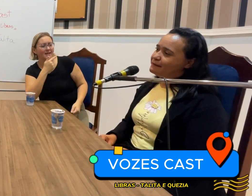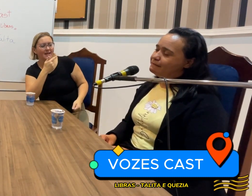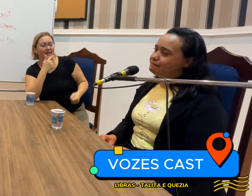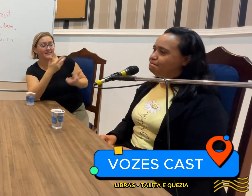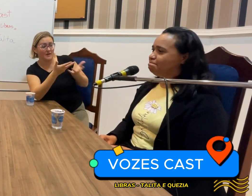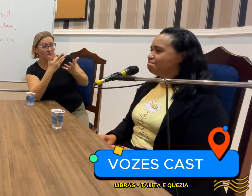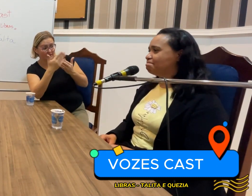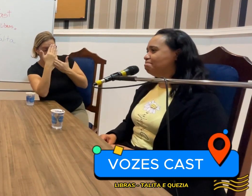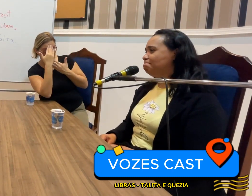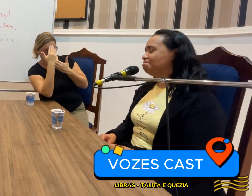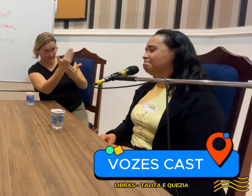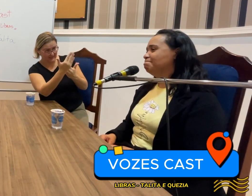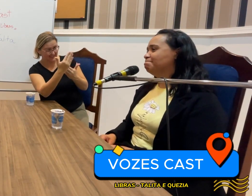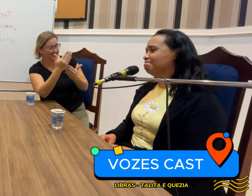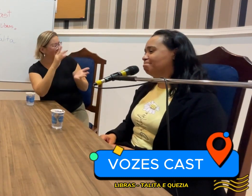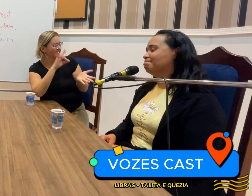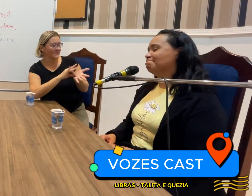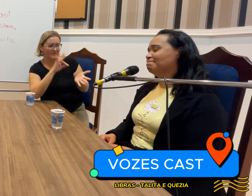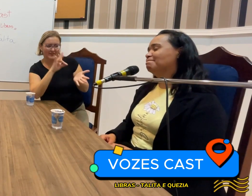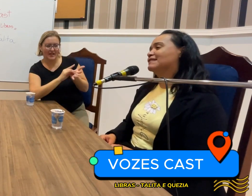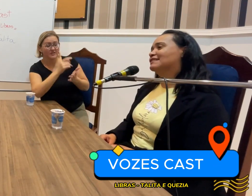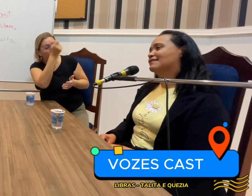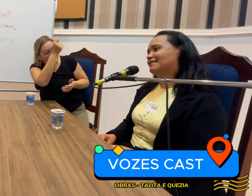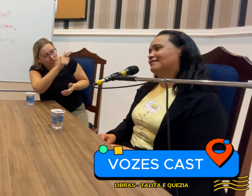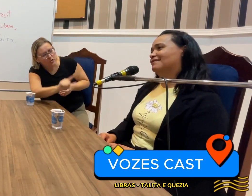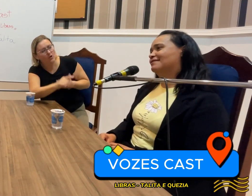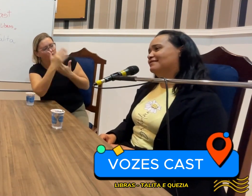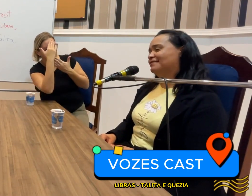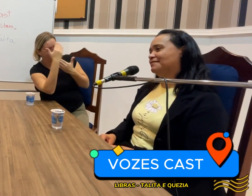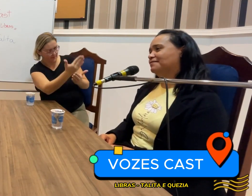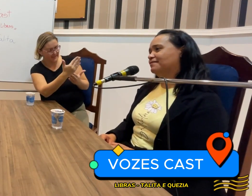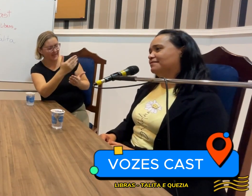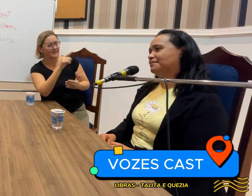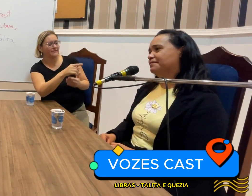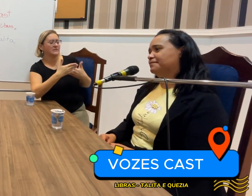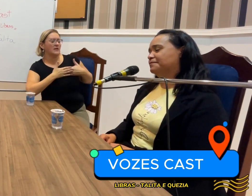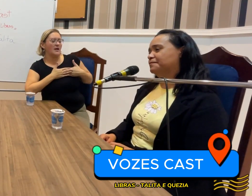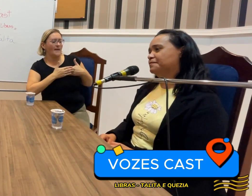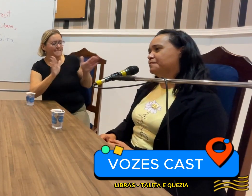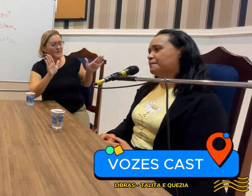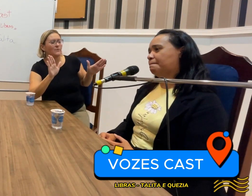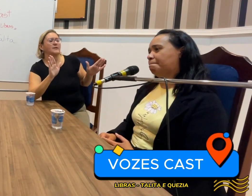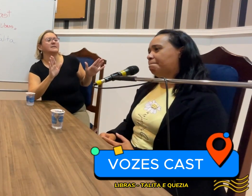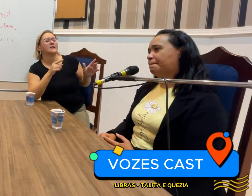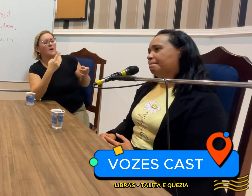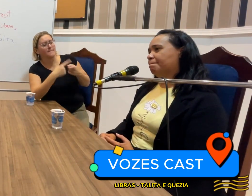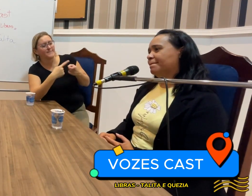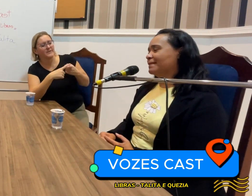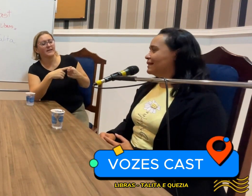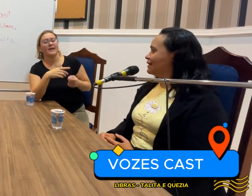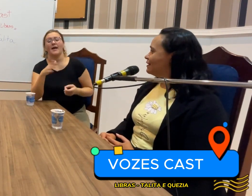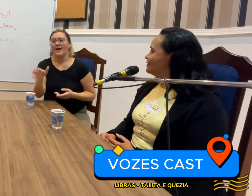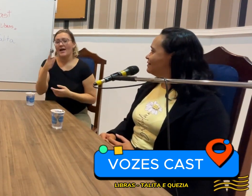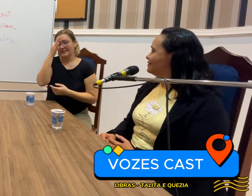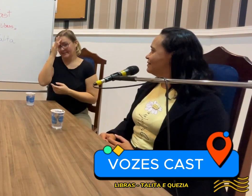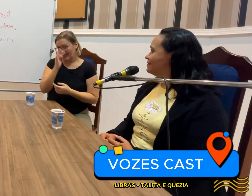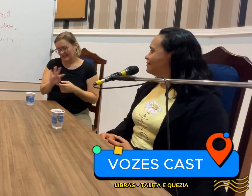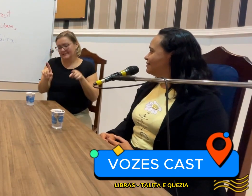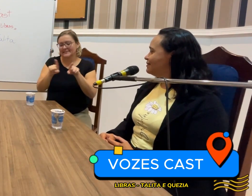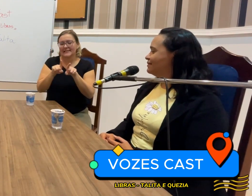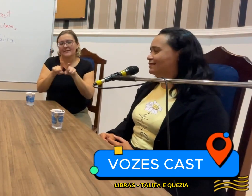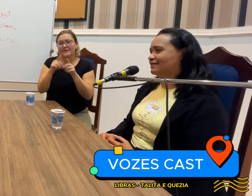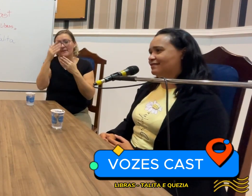agradecer mais uma vez, imensamente, pela sua disponibilidade em estar aqui conosco. A Thalita